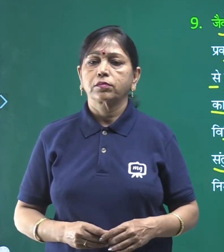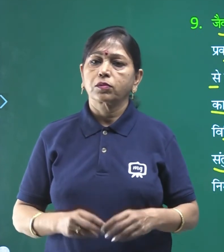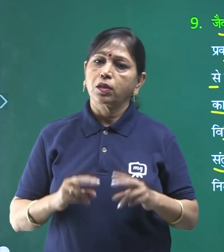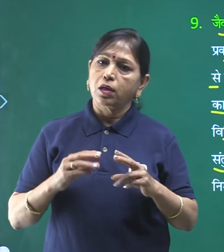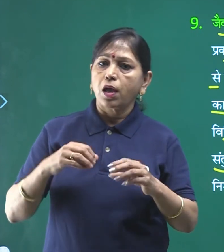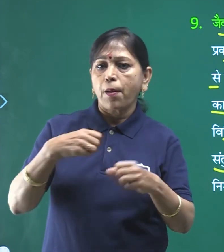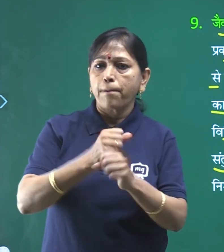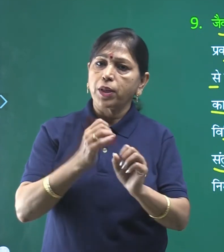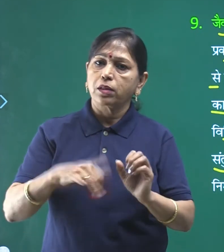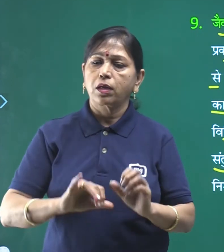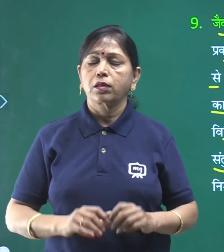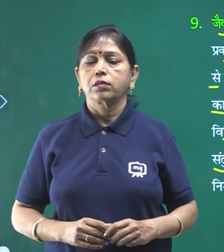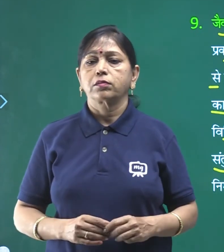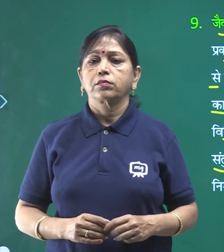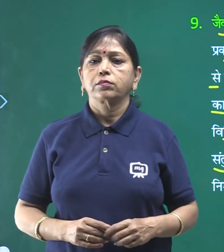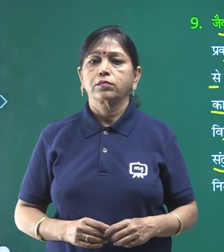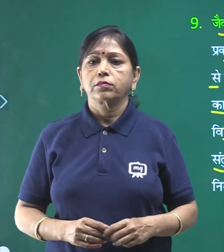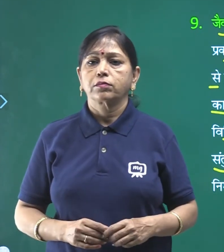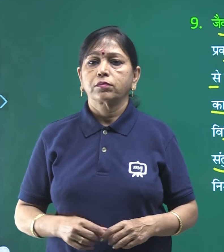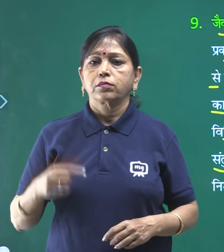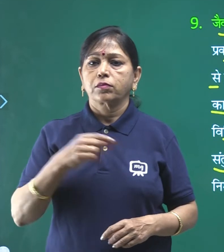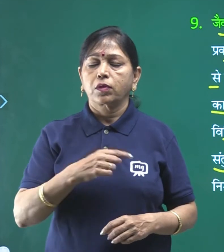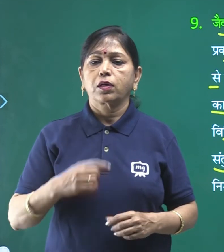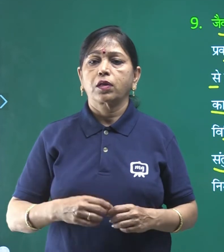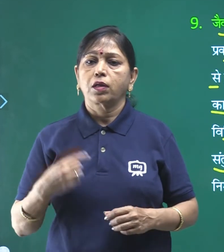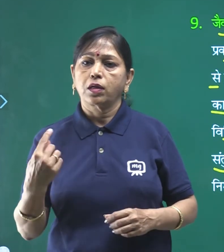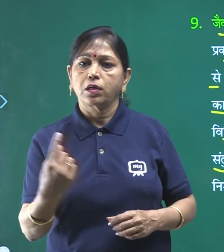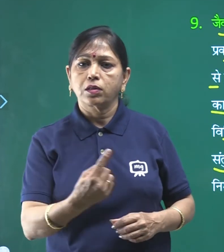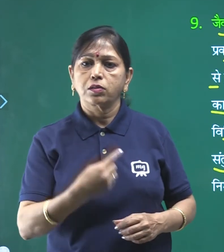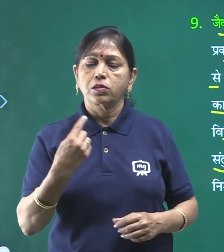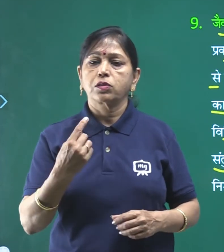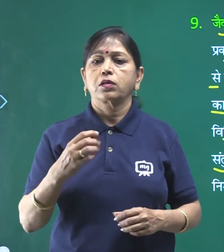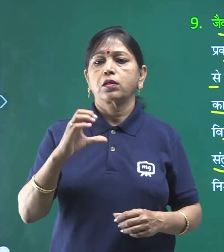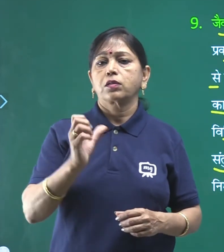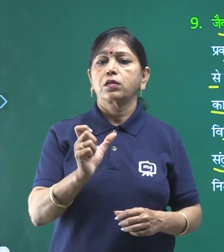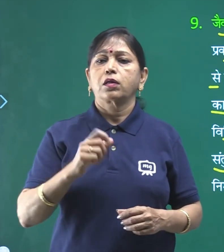होता है कि यह चक्कर निम्न है